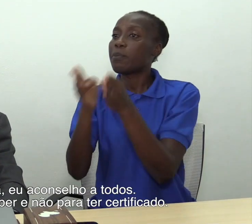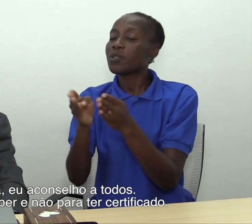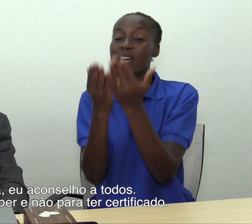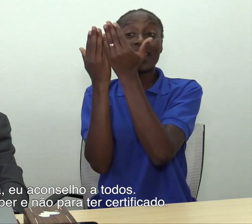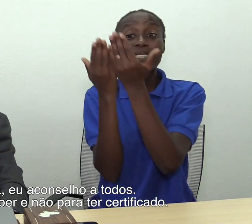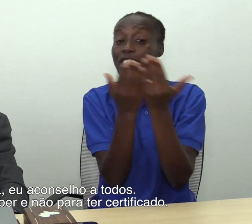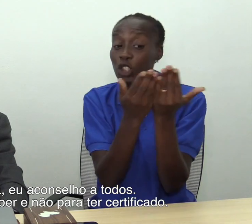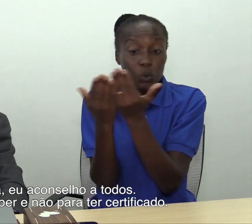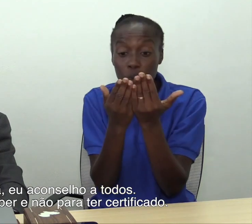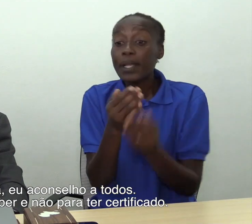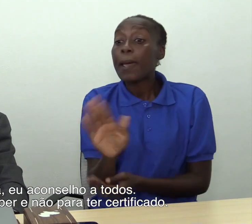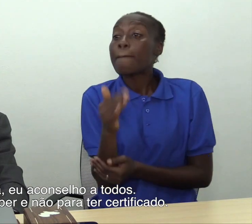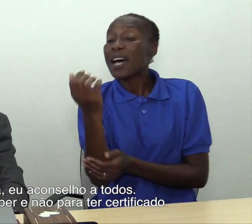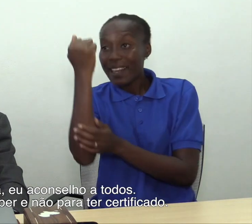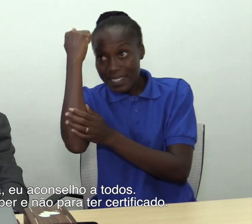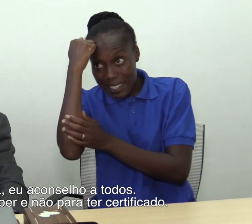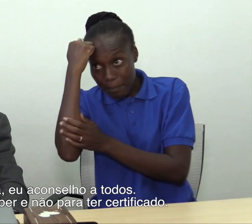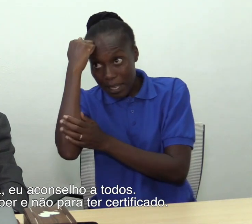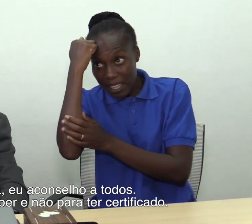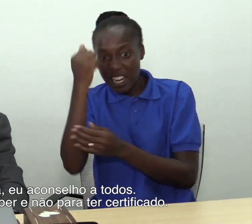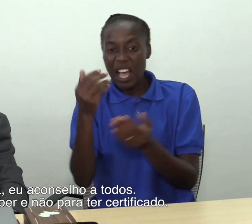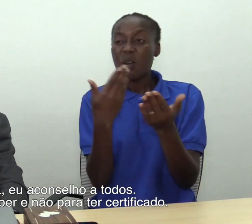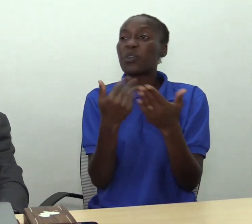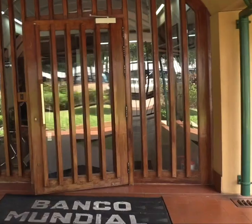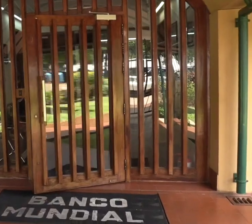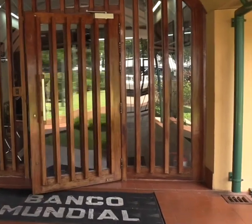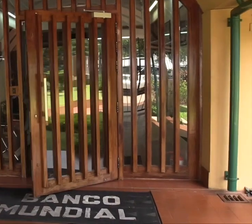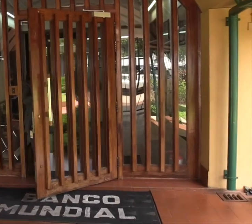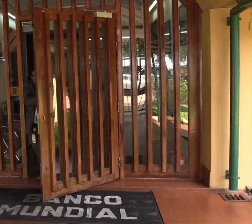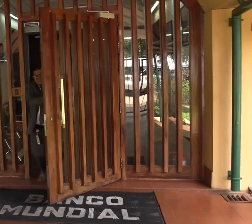Estudem para saber. Não estudem para ter certificado.